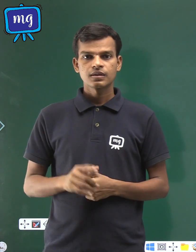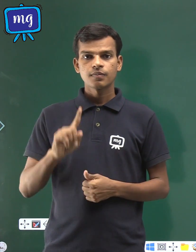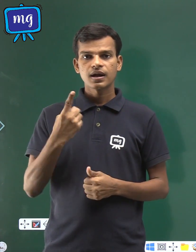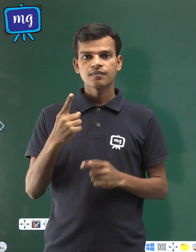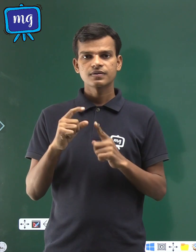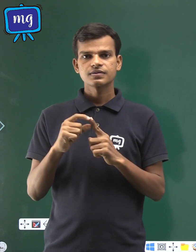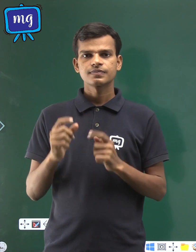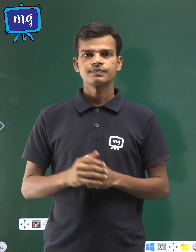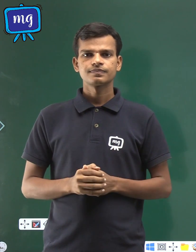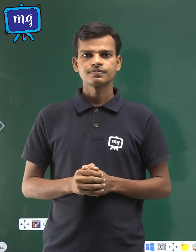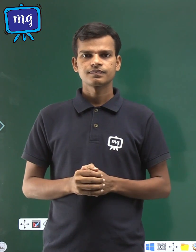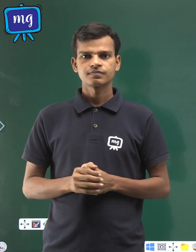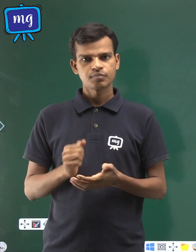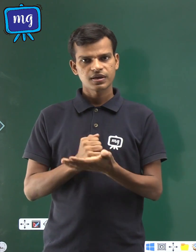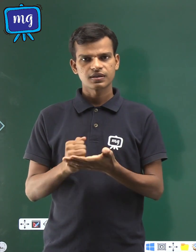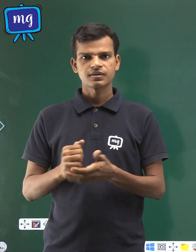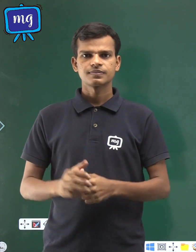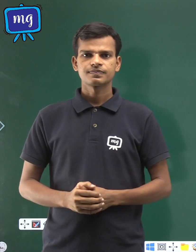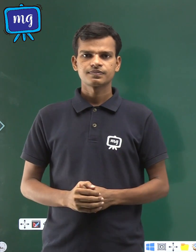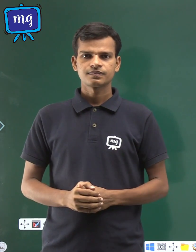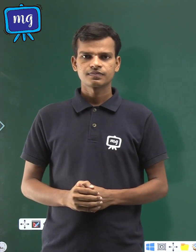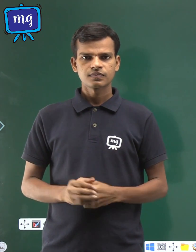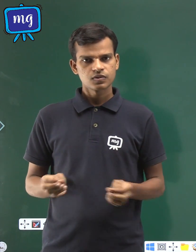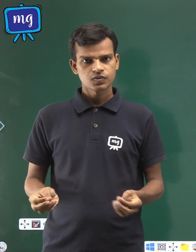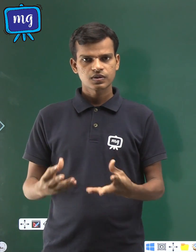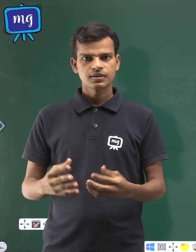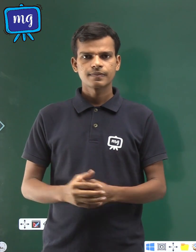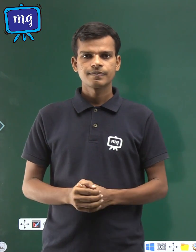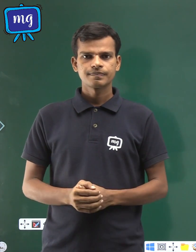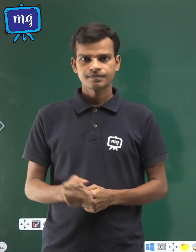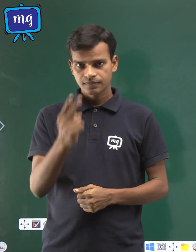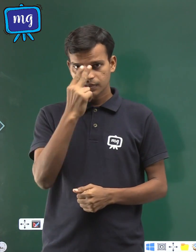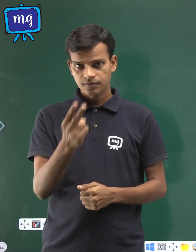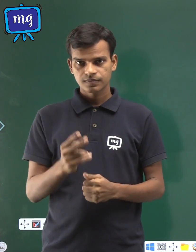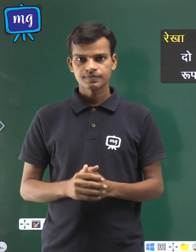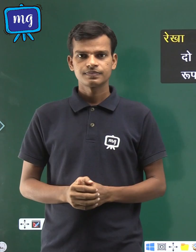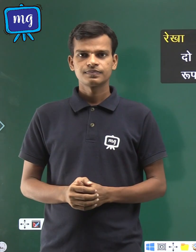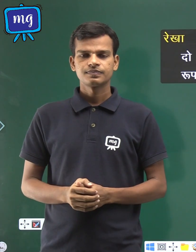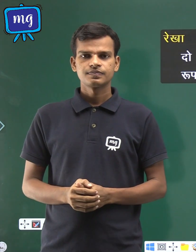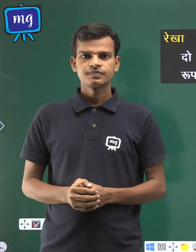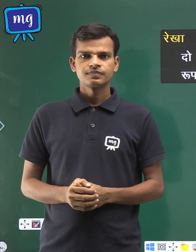फर्स्ट पढ़ेंगे। शुरू करें। देखो,